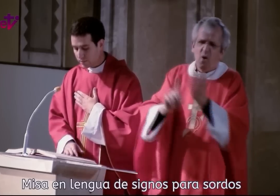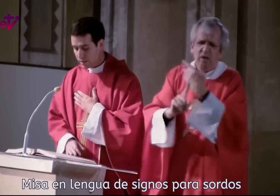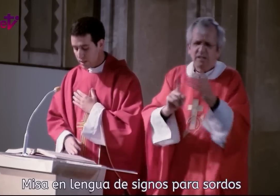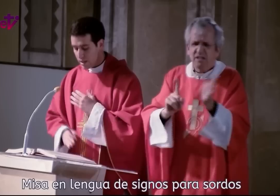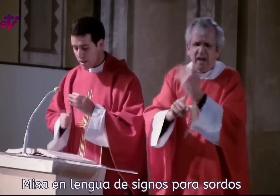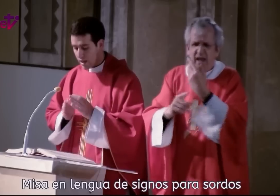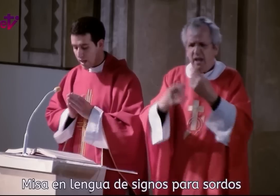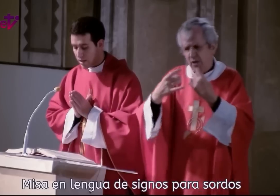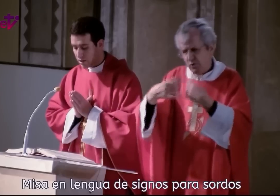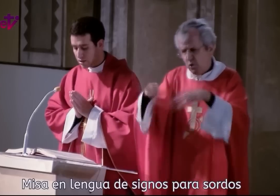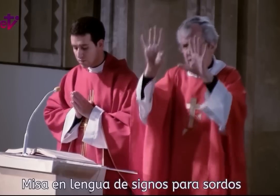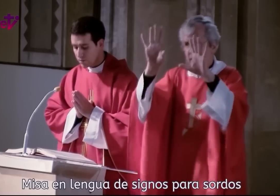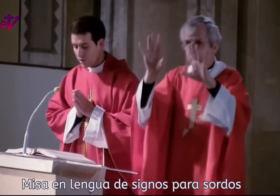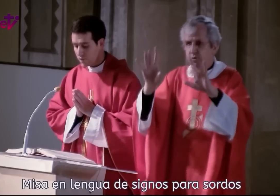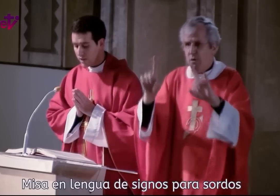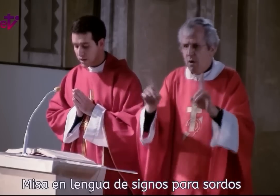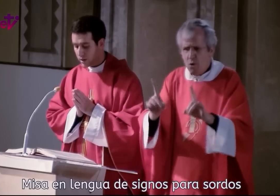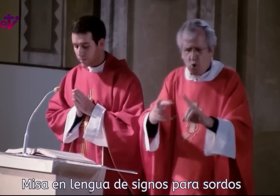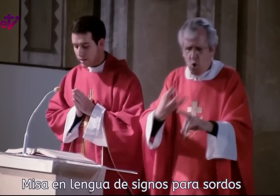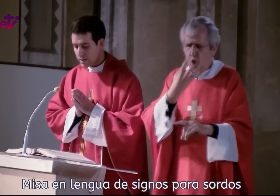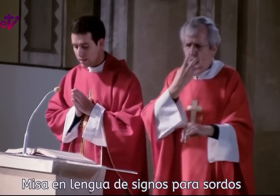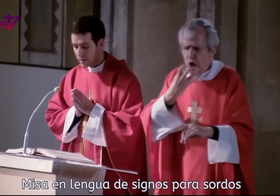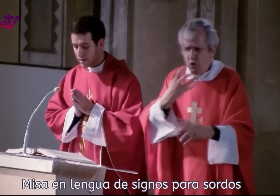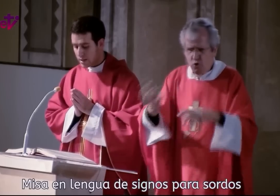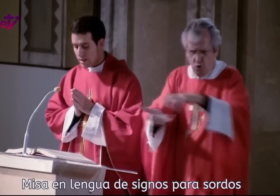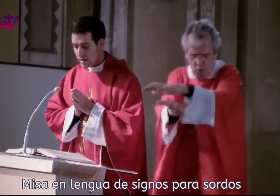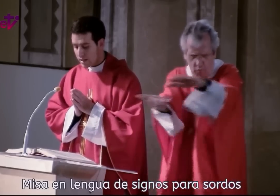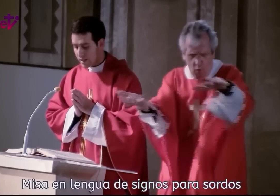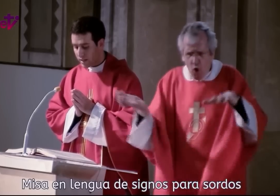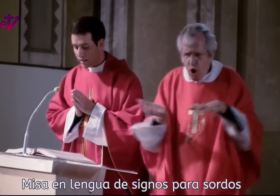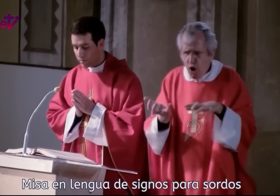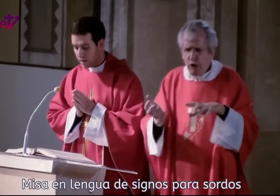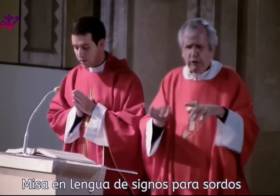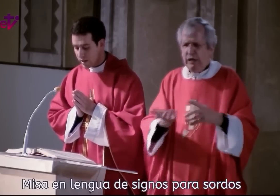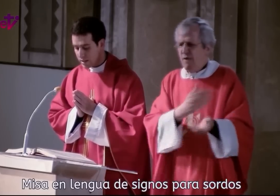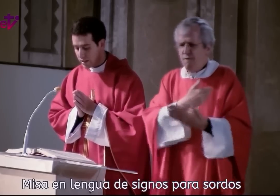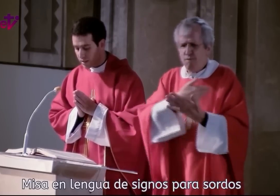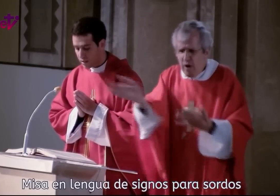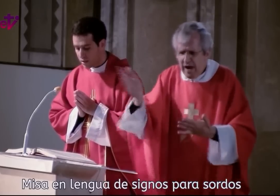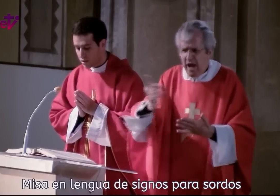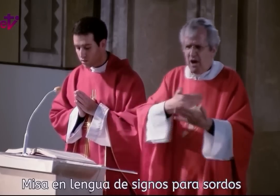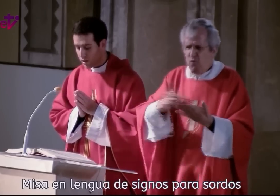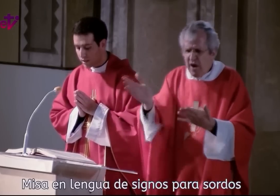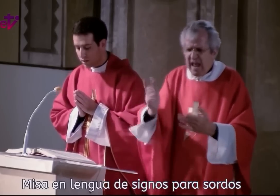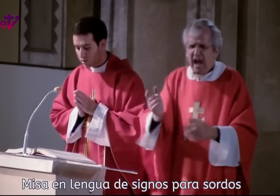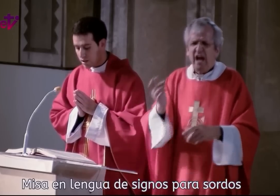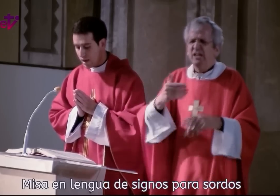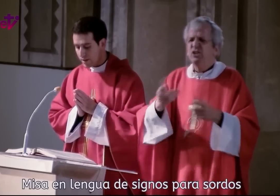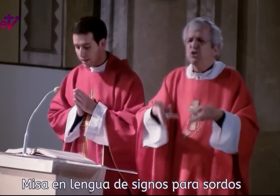soltaré». Ellos vociferaron en masa: «Quita de en medio a ese, suéltanos a